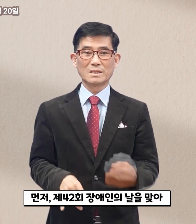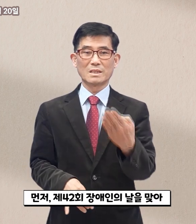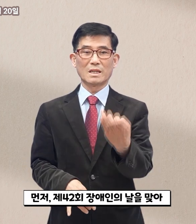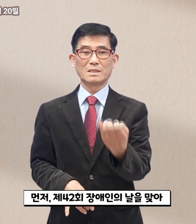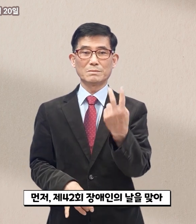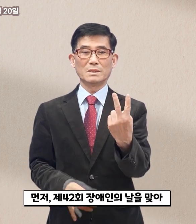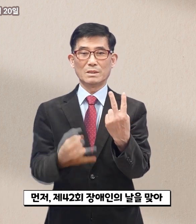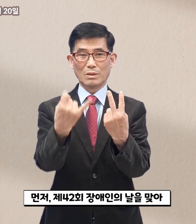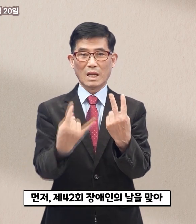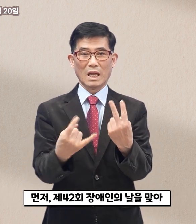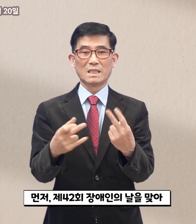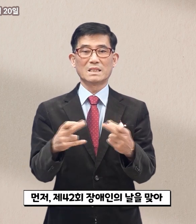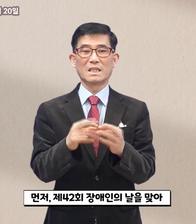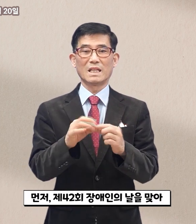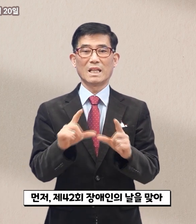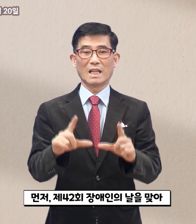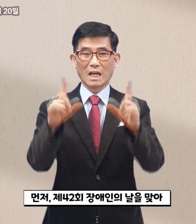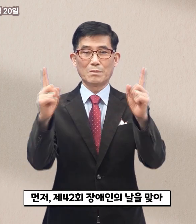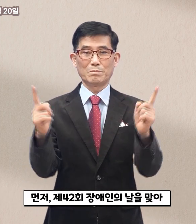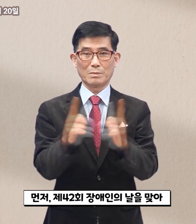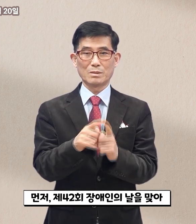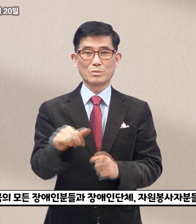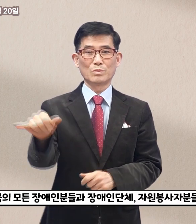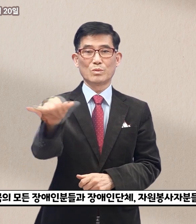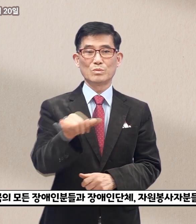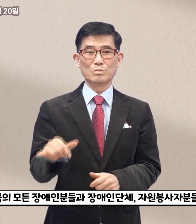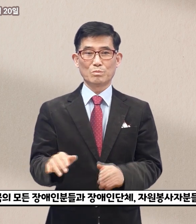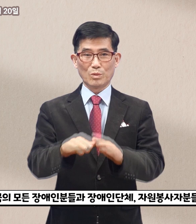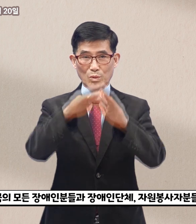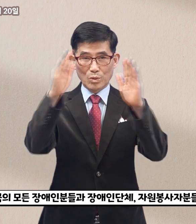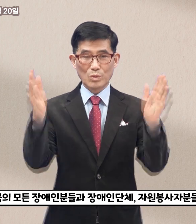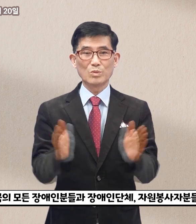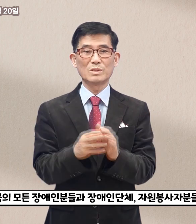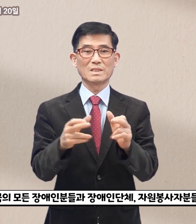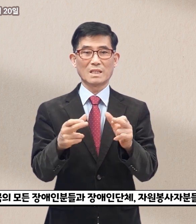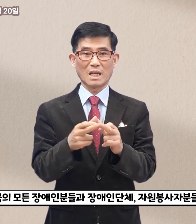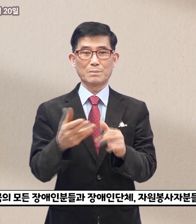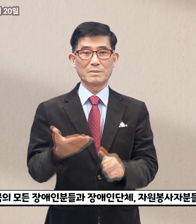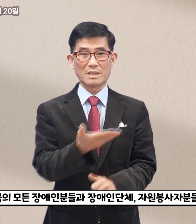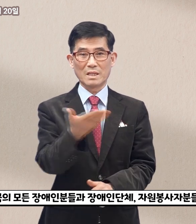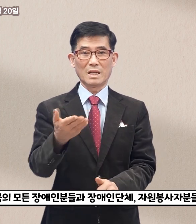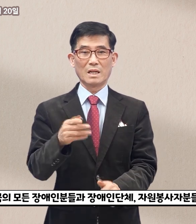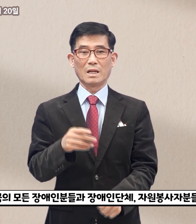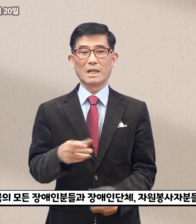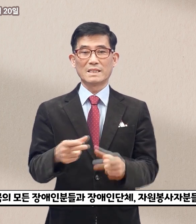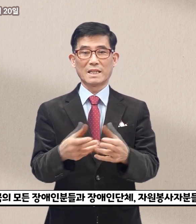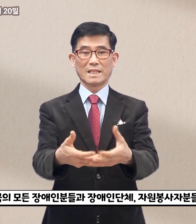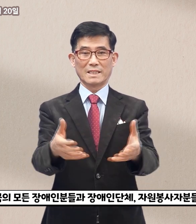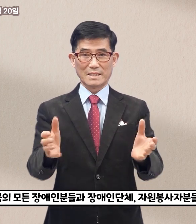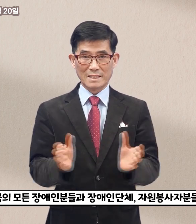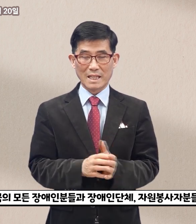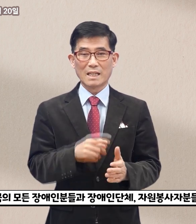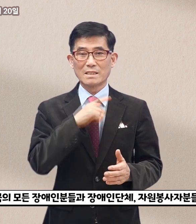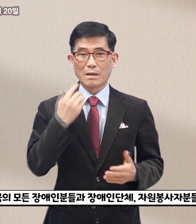제42회 장애인의 날을 맞아 전국의 모든 장애인분들과 장애인 단체,